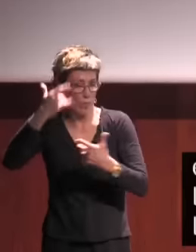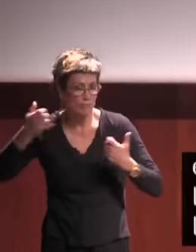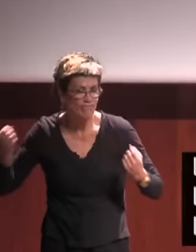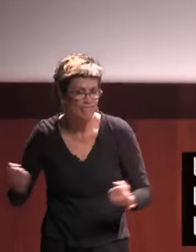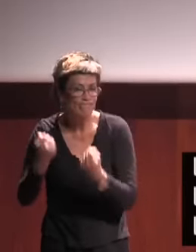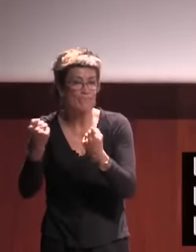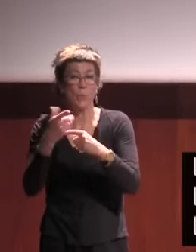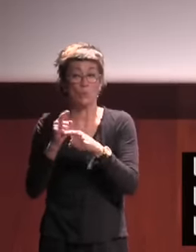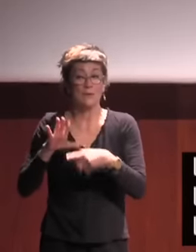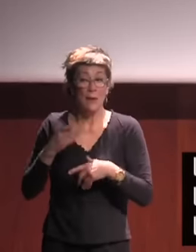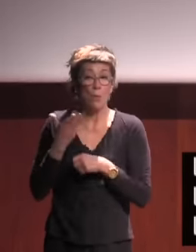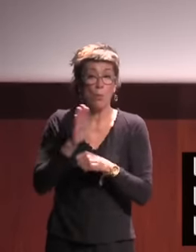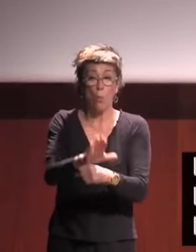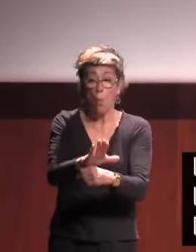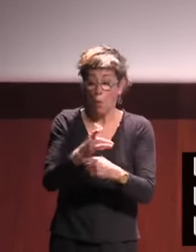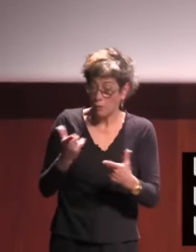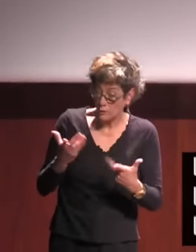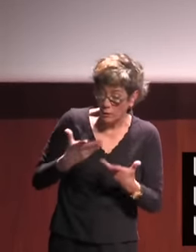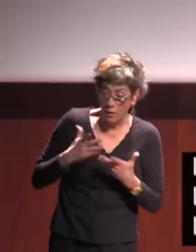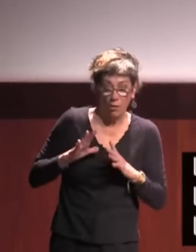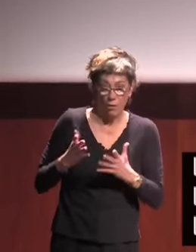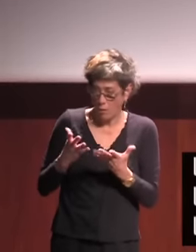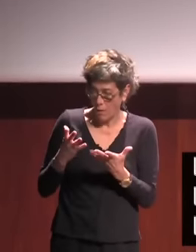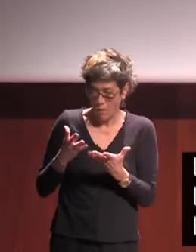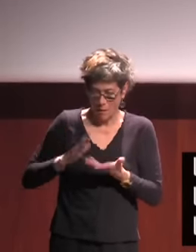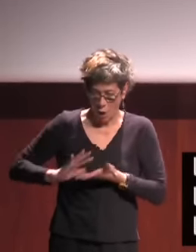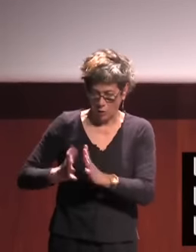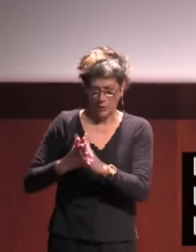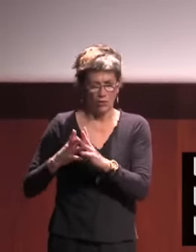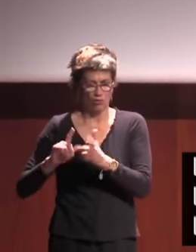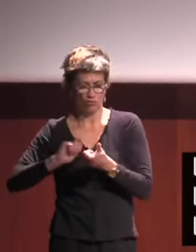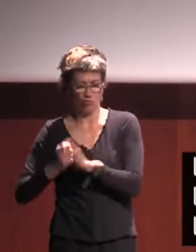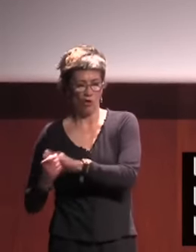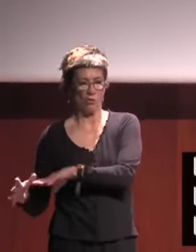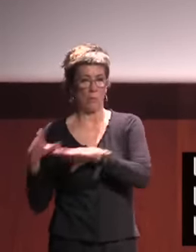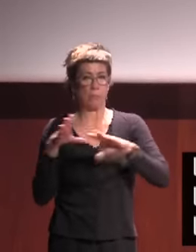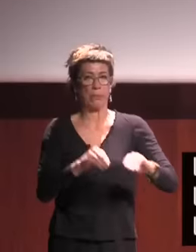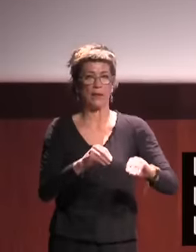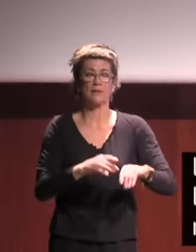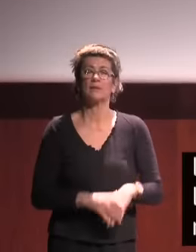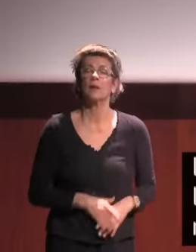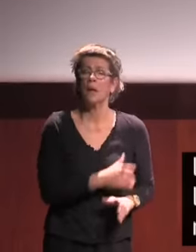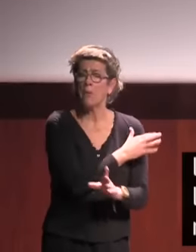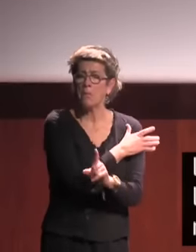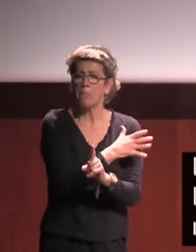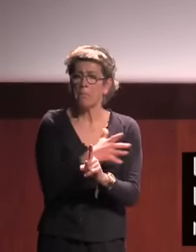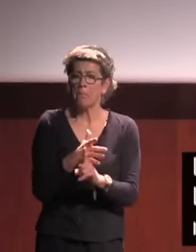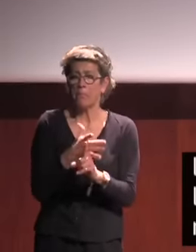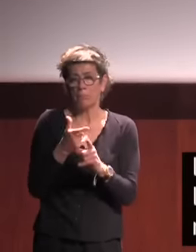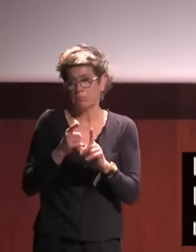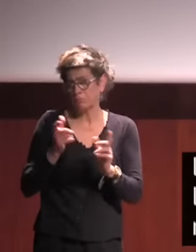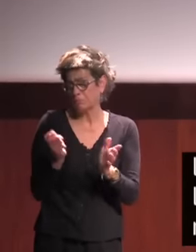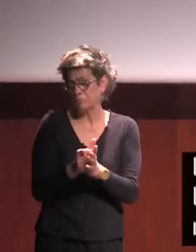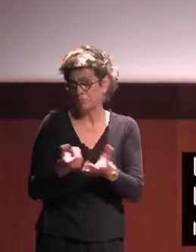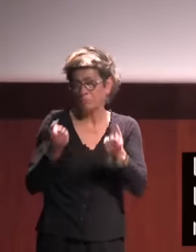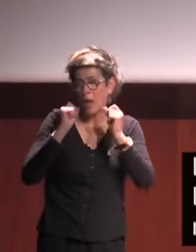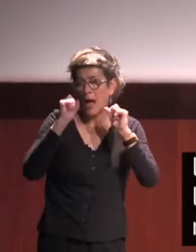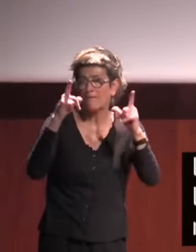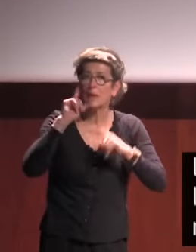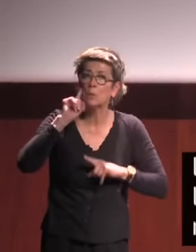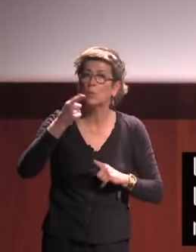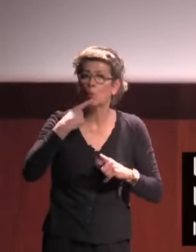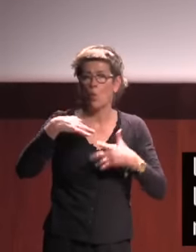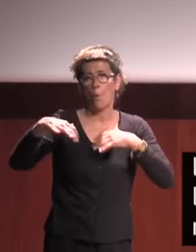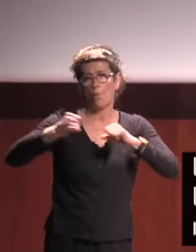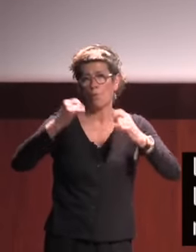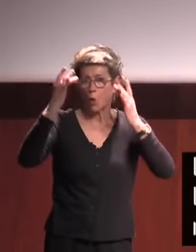évidence les mécanismes de son effacement. C'est à partir du réveil sourd, je crois, ce mouvement culturel pour la